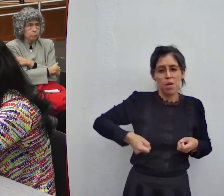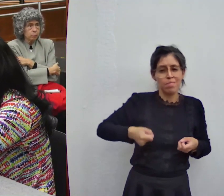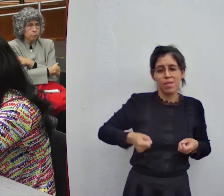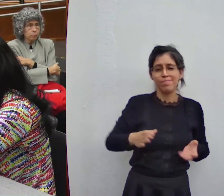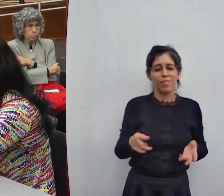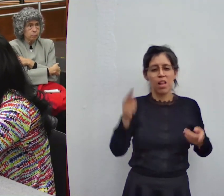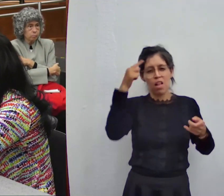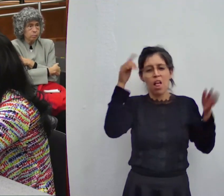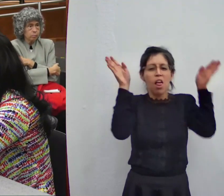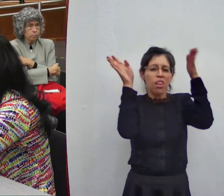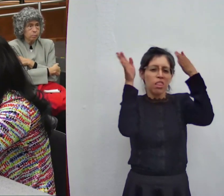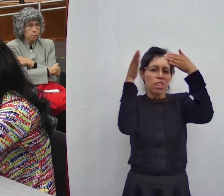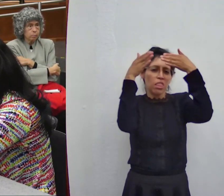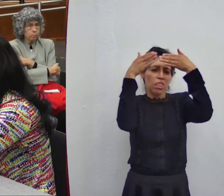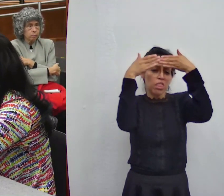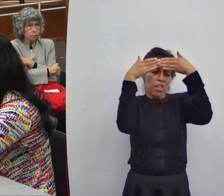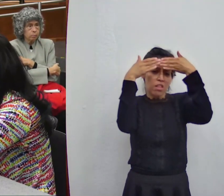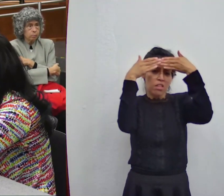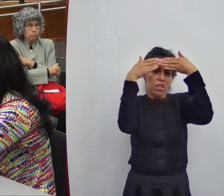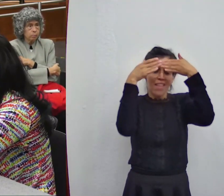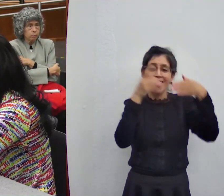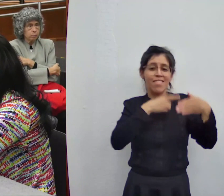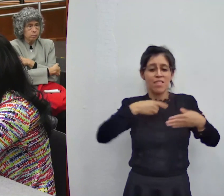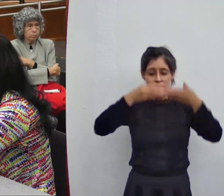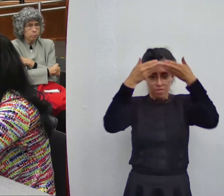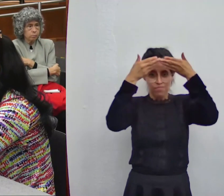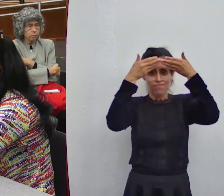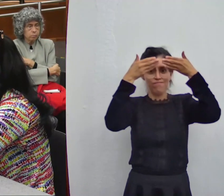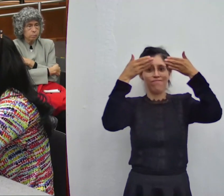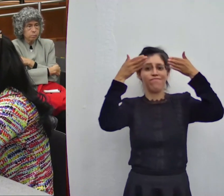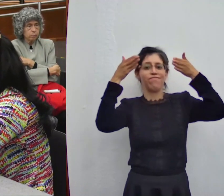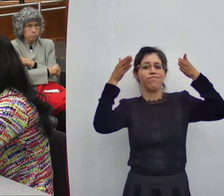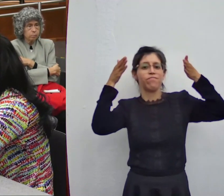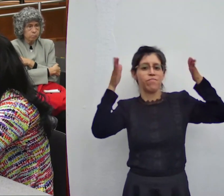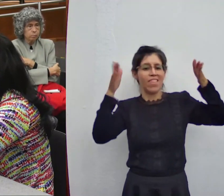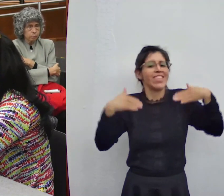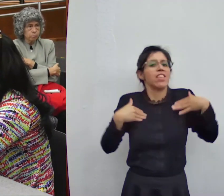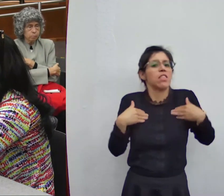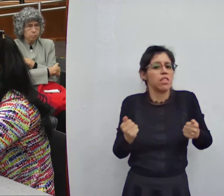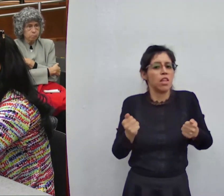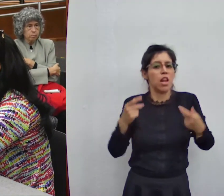tan chiquitito para las personas con discapacidad y no nada más